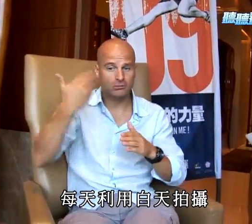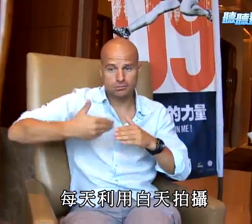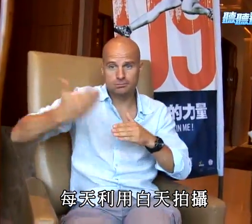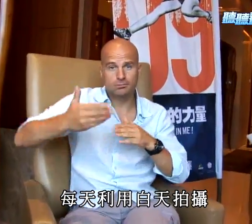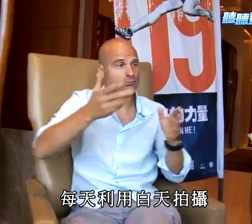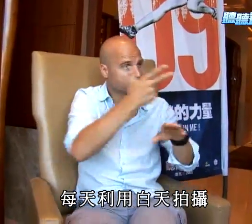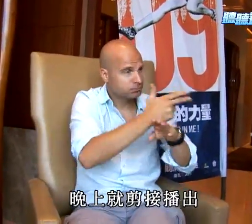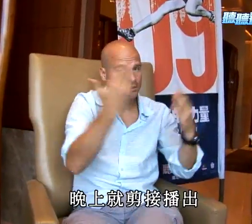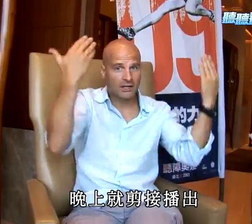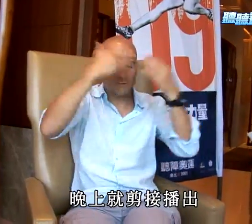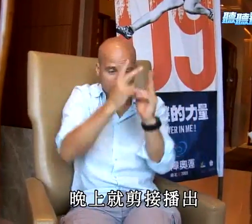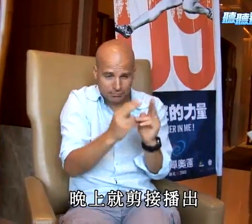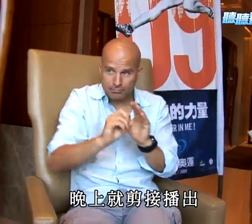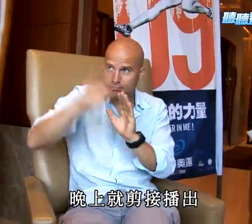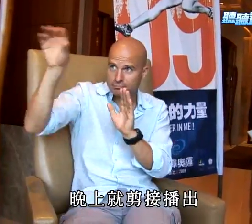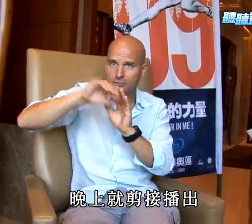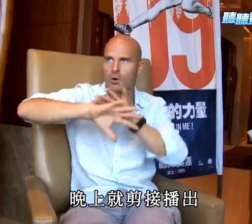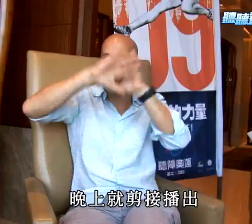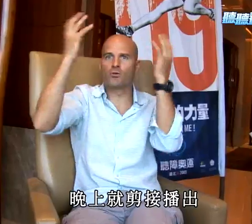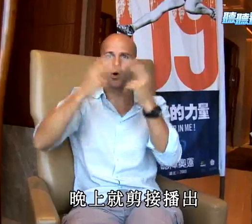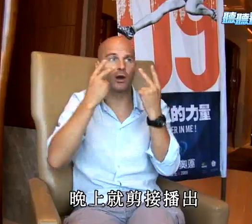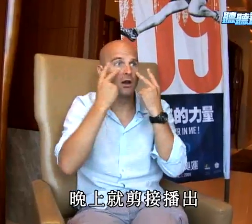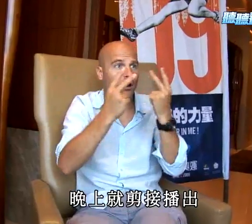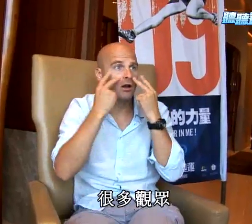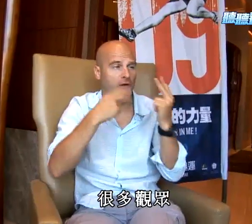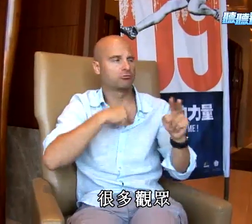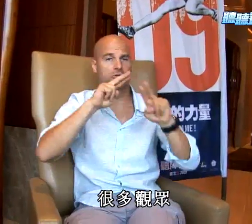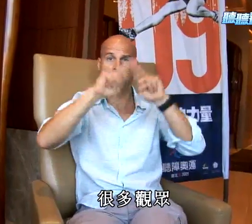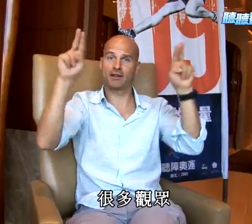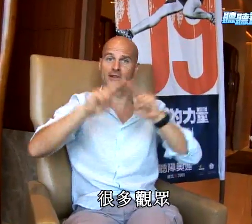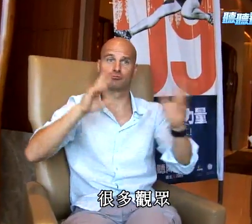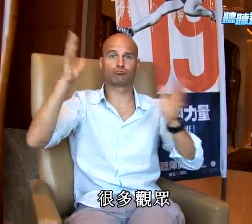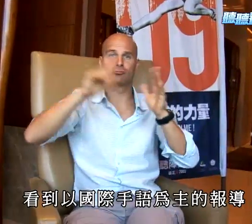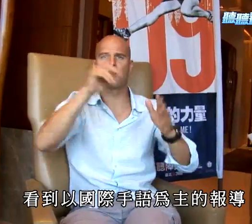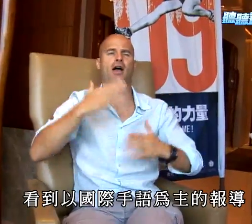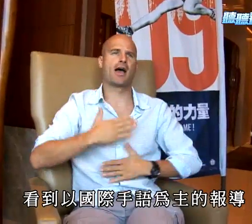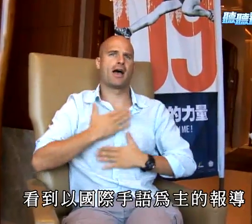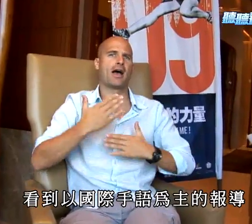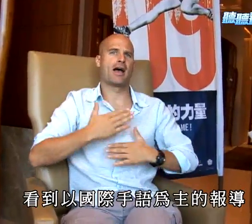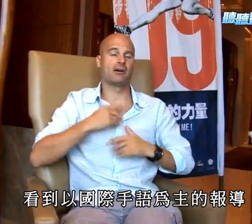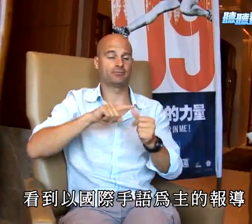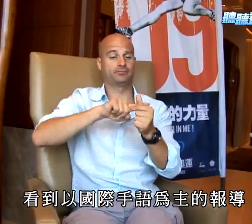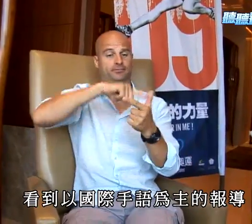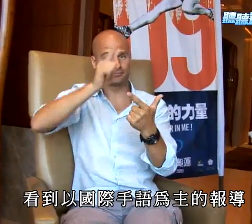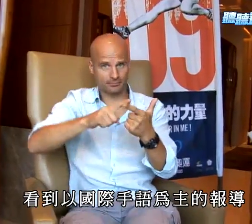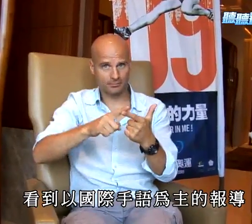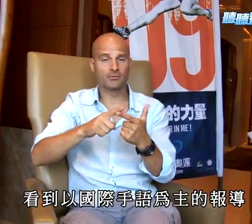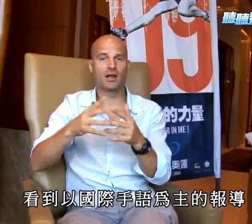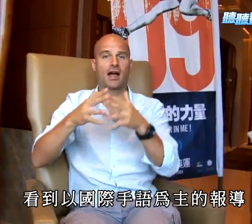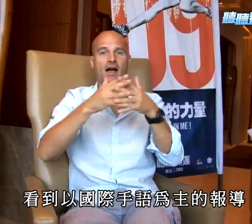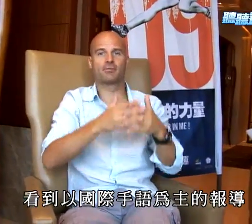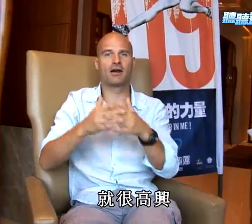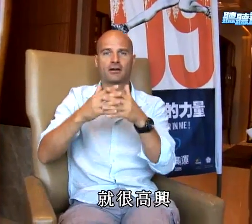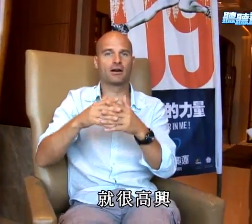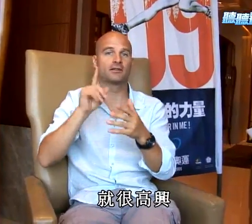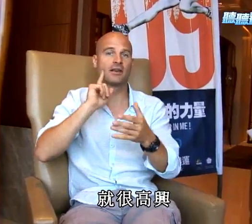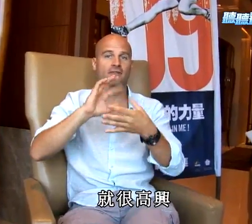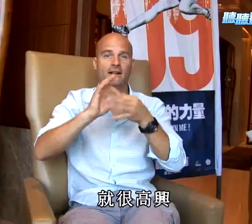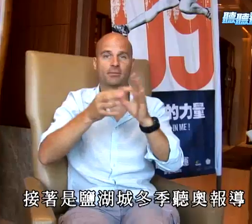摄，晚上就剪接播出，很多观众看到以国际收语为主的报道就很高兴。接